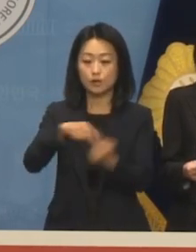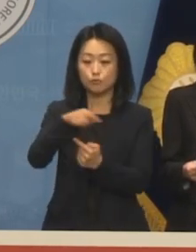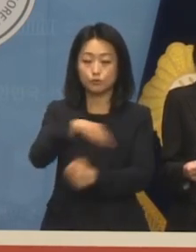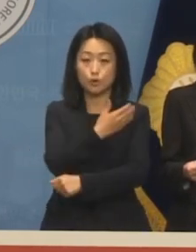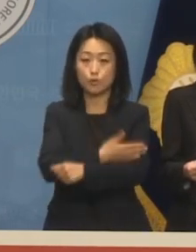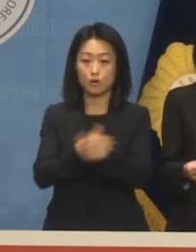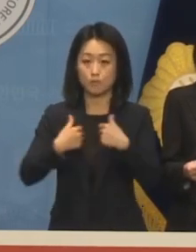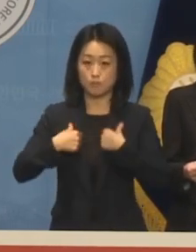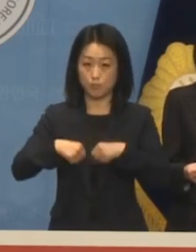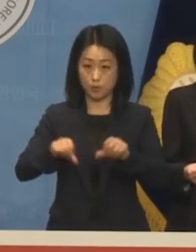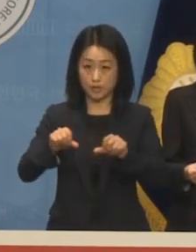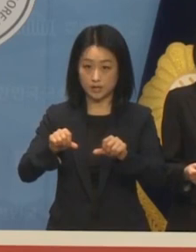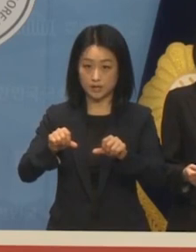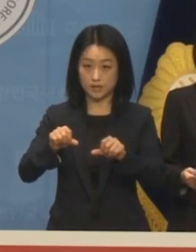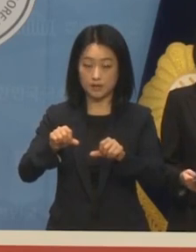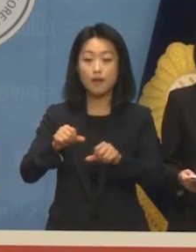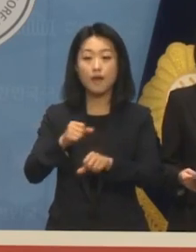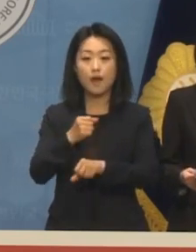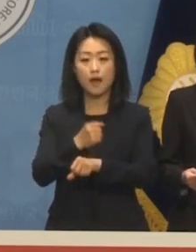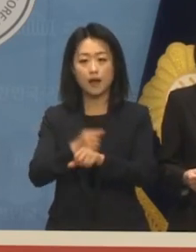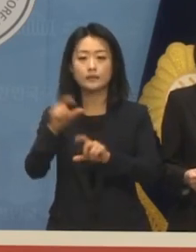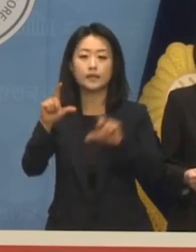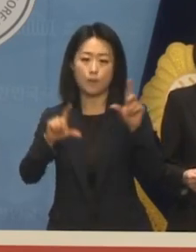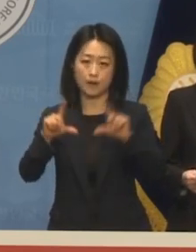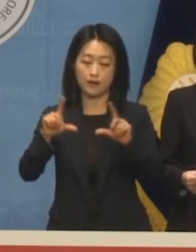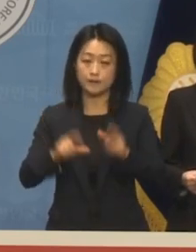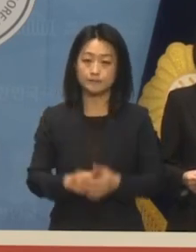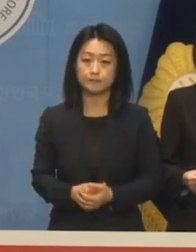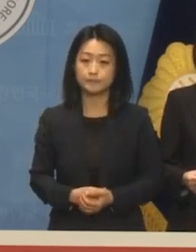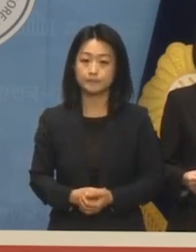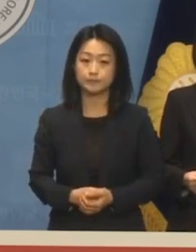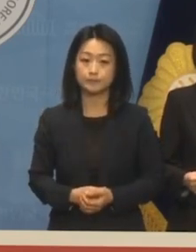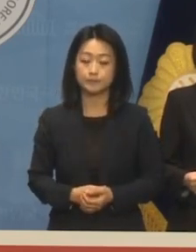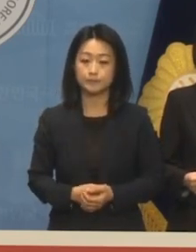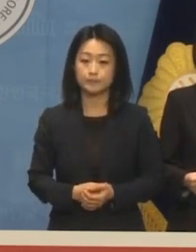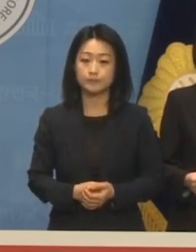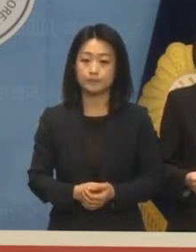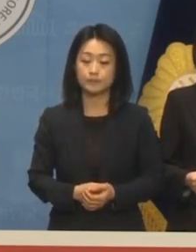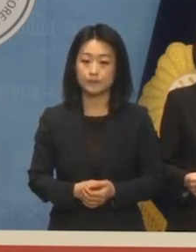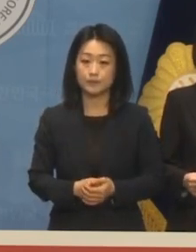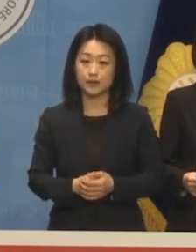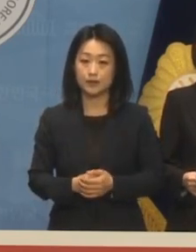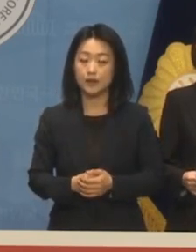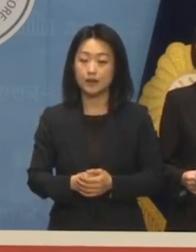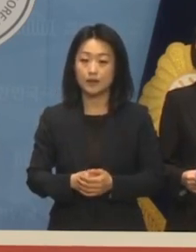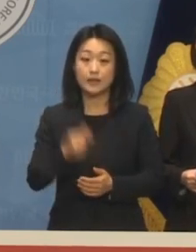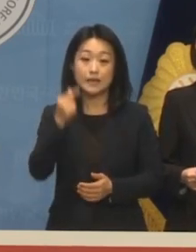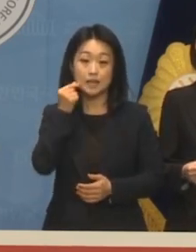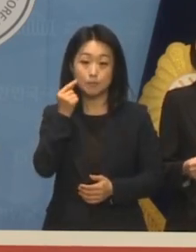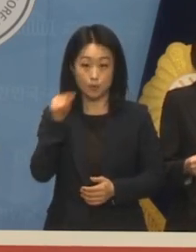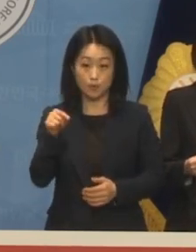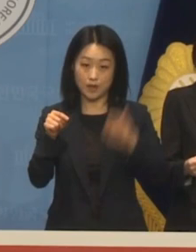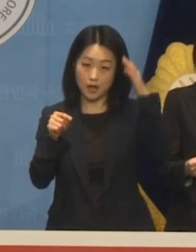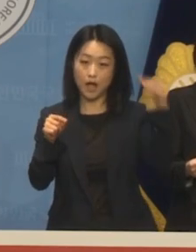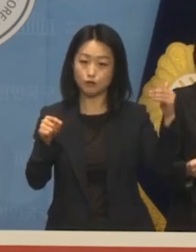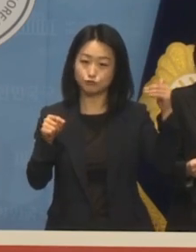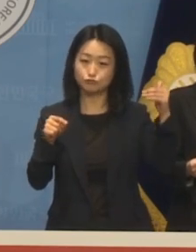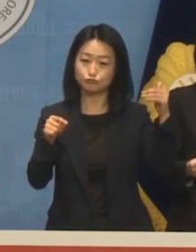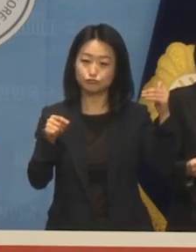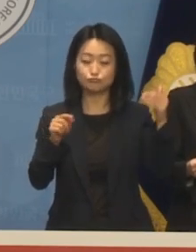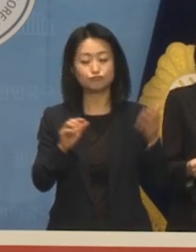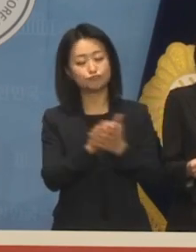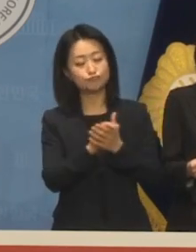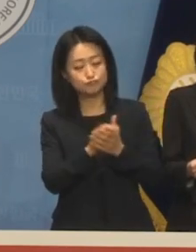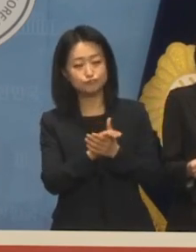최소한의 실라도 챙겨야 하는 상황에 직면했습니다 평소 한국을 파트너라 우방국 관계을 드러내던 일본